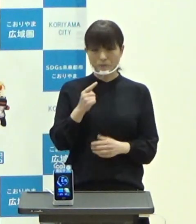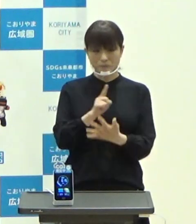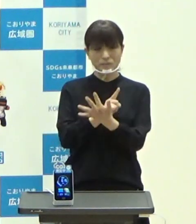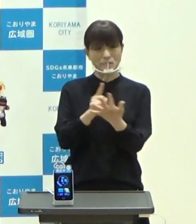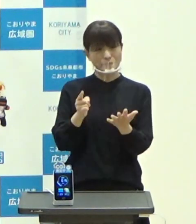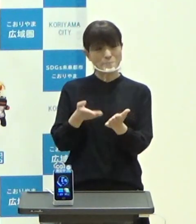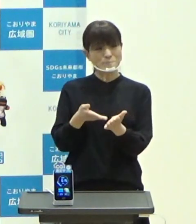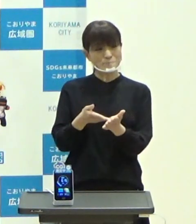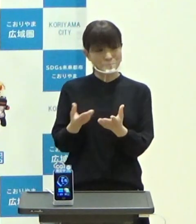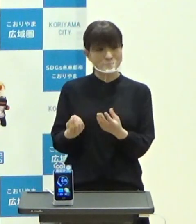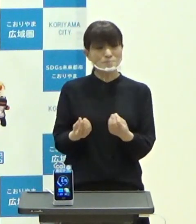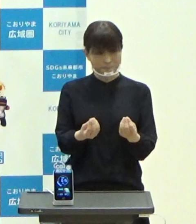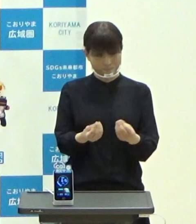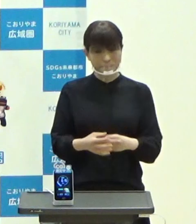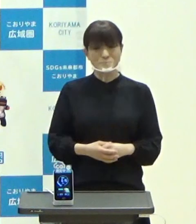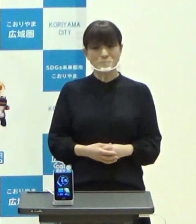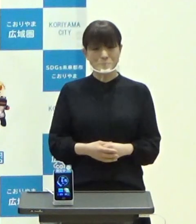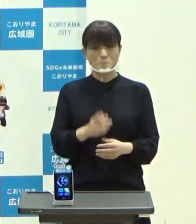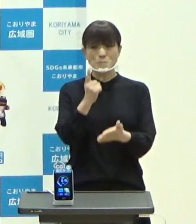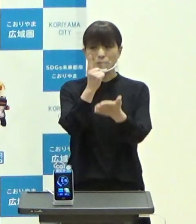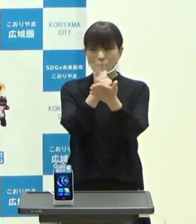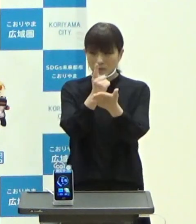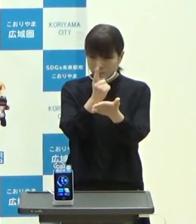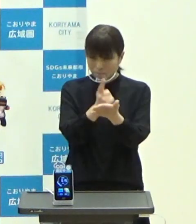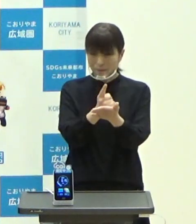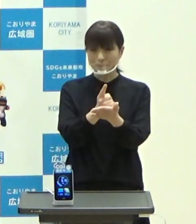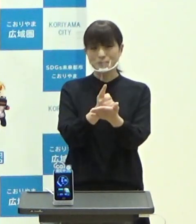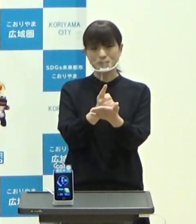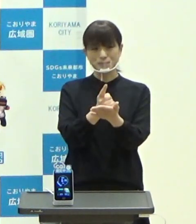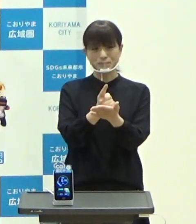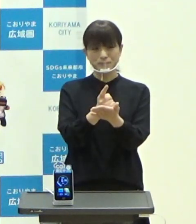申し上げたところで、もう一度ですね、